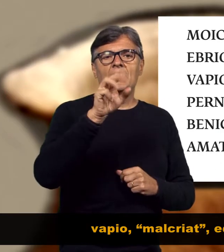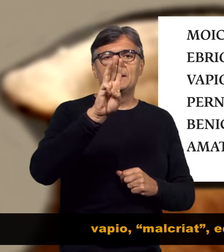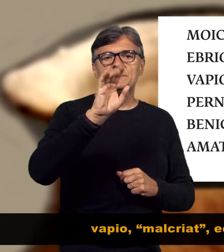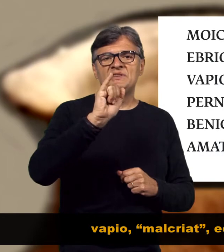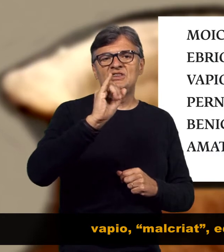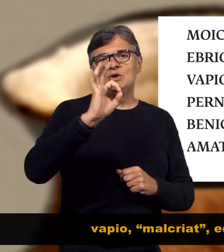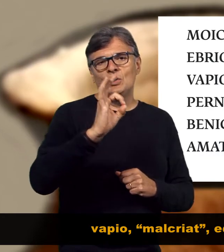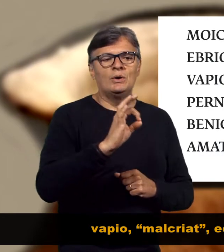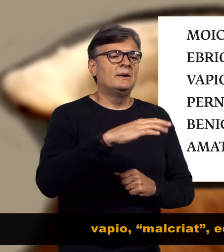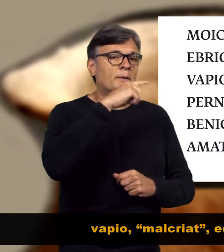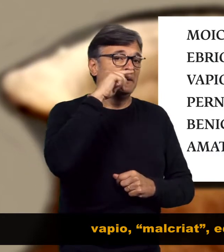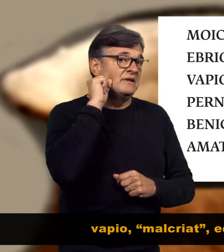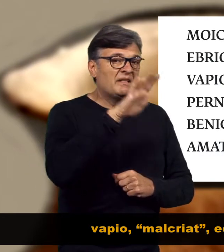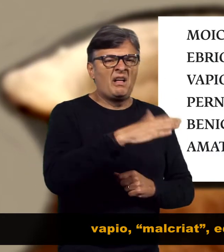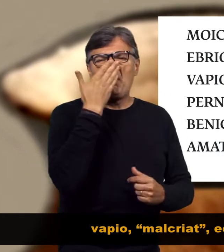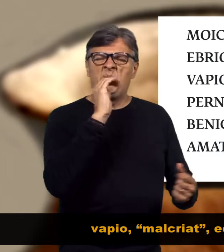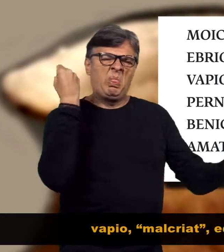BAPIO, malcriat, equival també a 4.